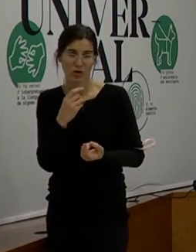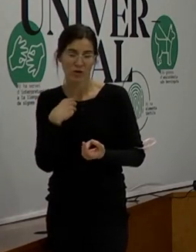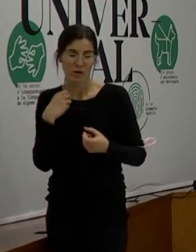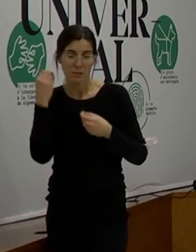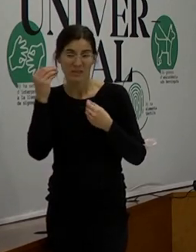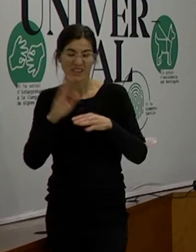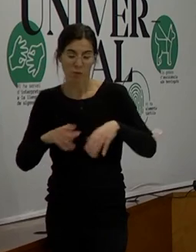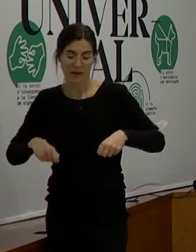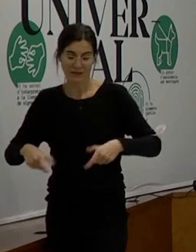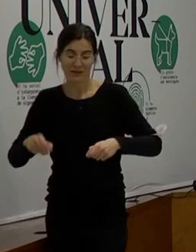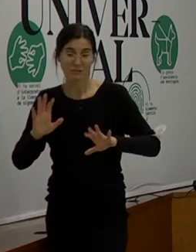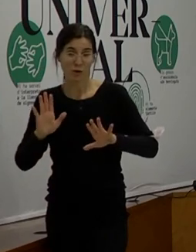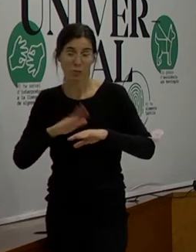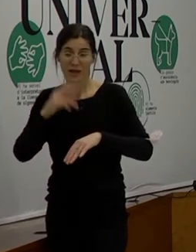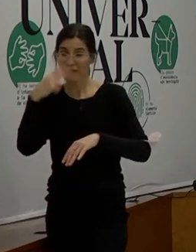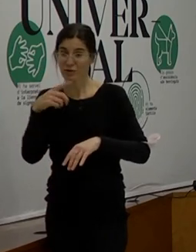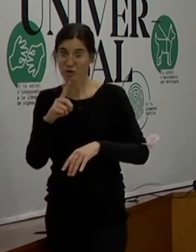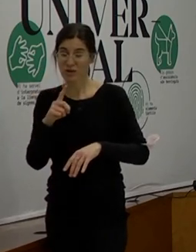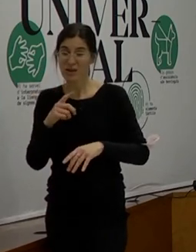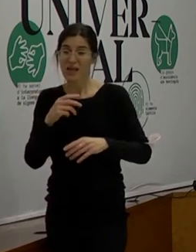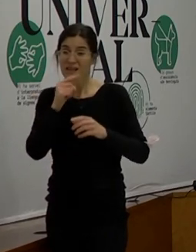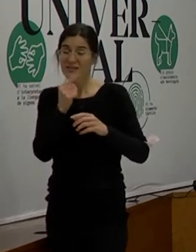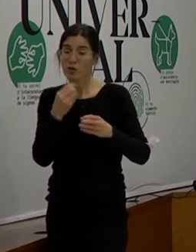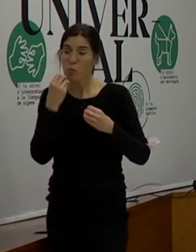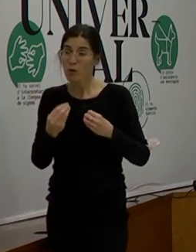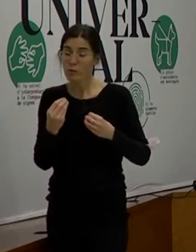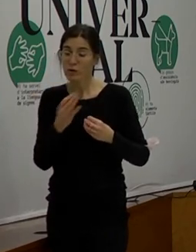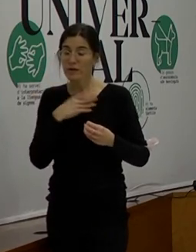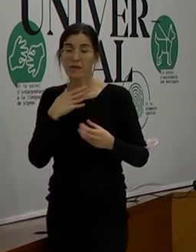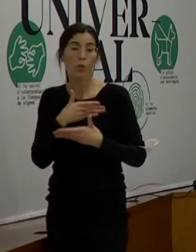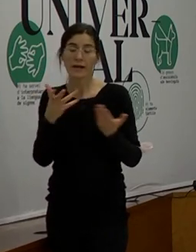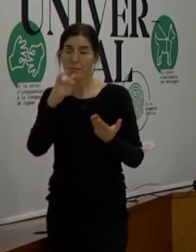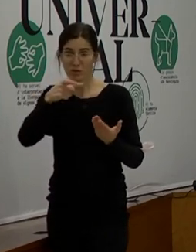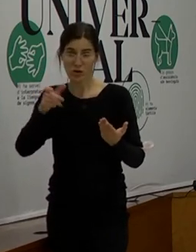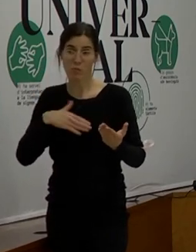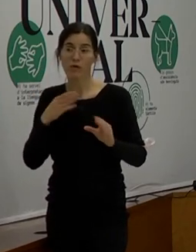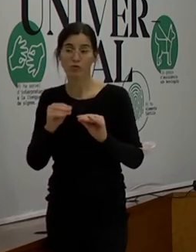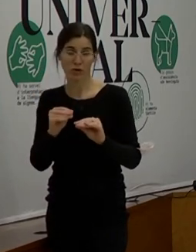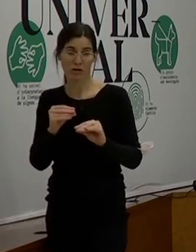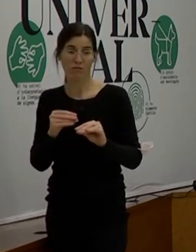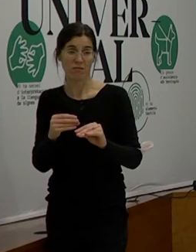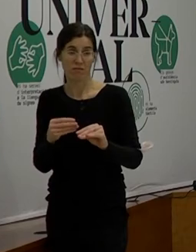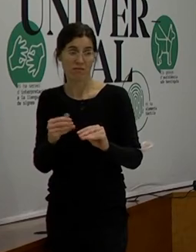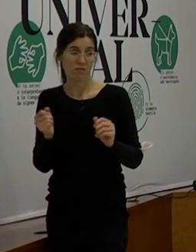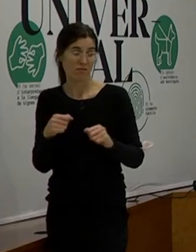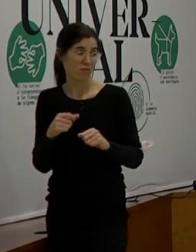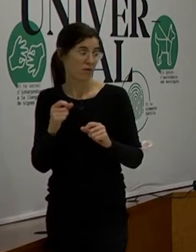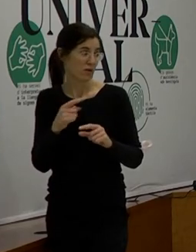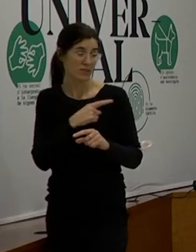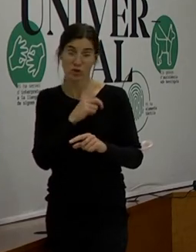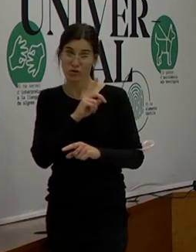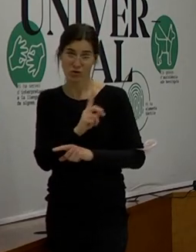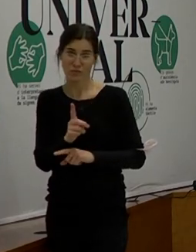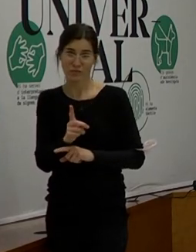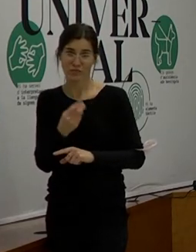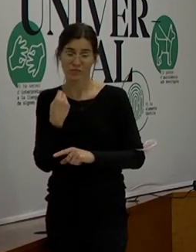però no per secs. El disseny bo és el que tothom ho pot fer servir, ¿vale? Veieu? O sigui, no.